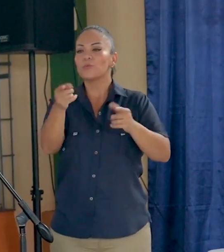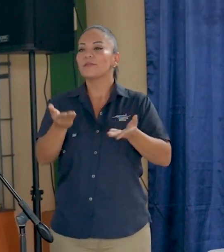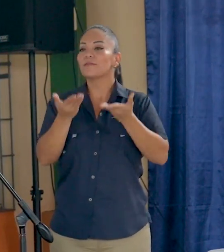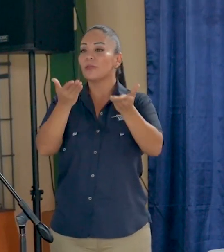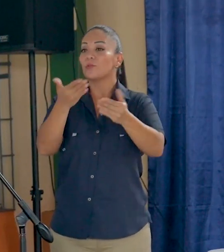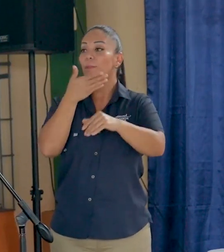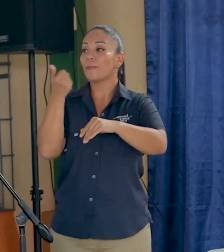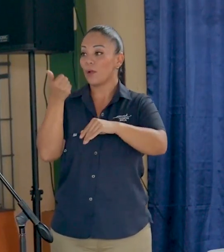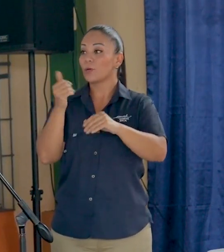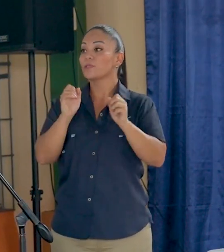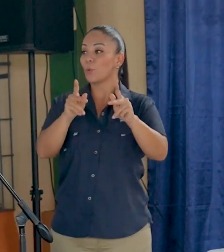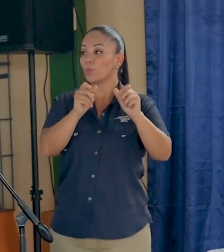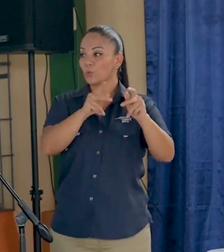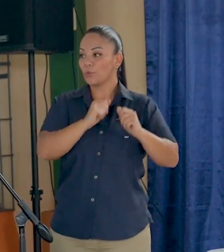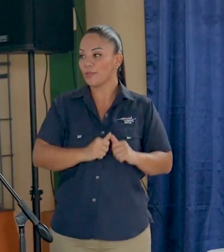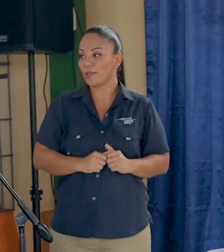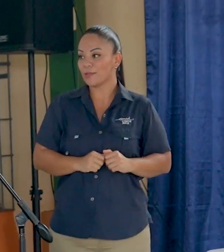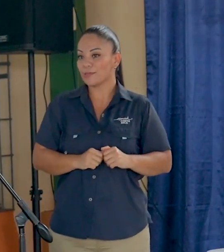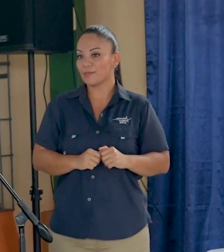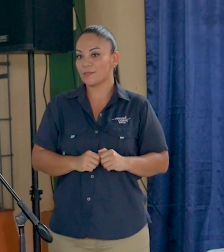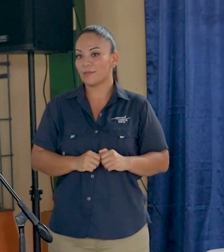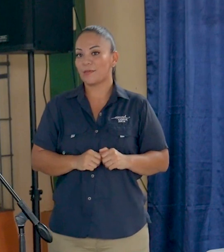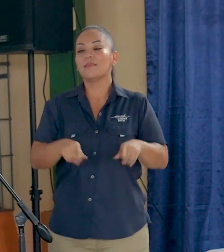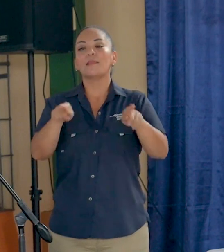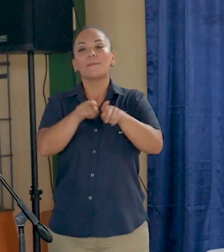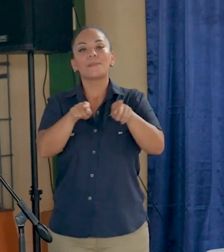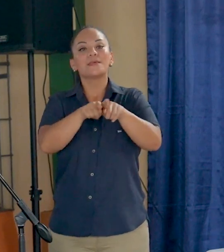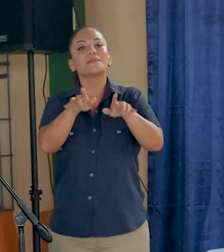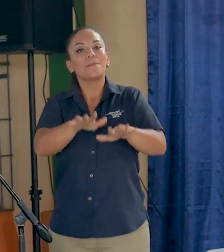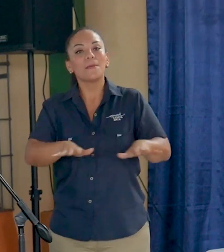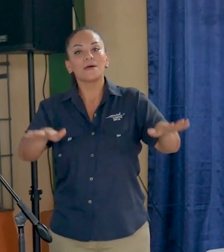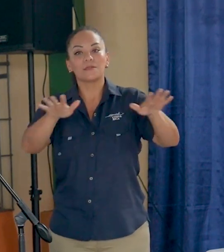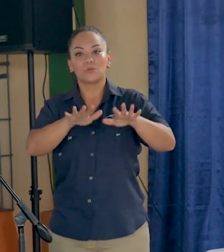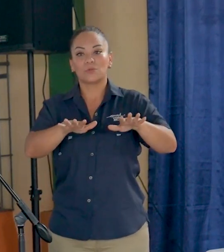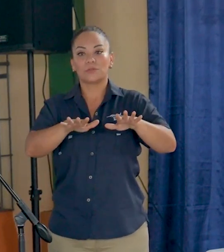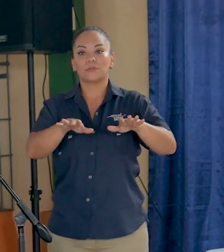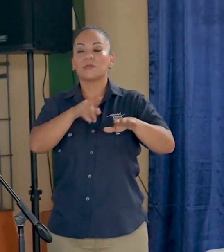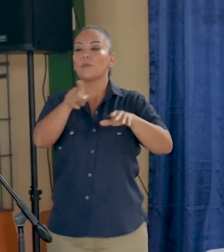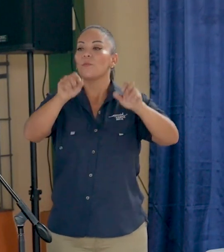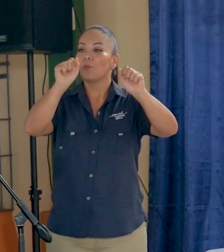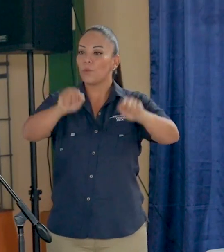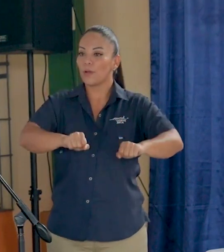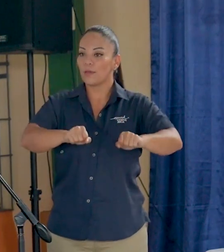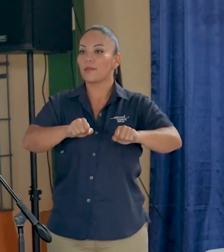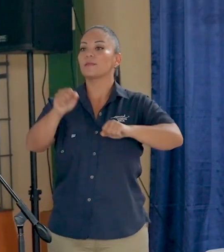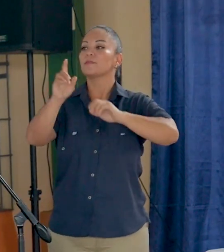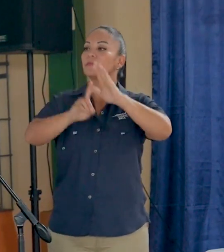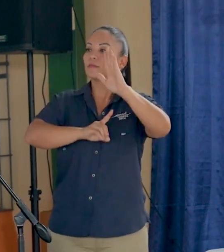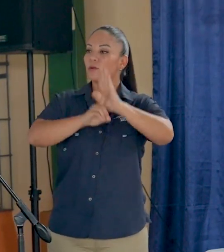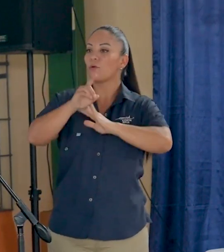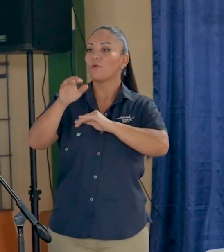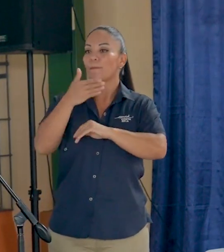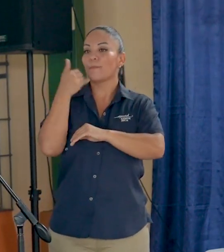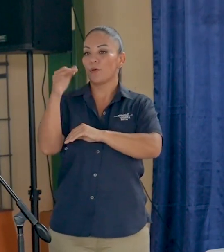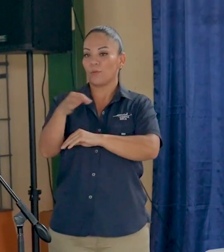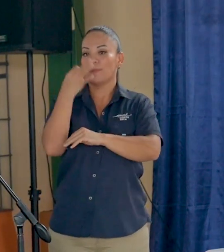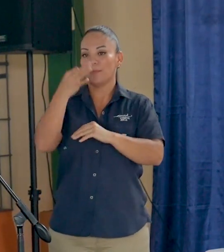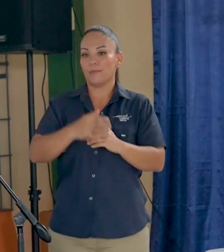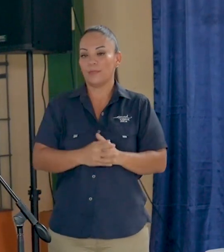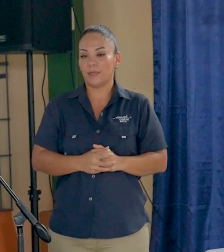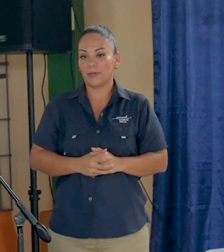mejores oportunidades y espacios donde puedan desarrollarse de una mejor